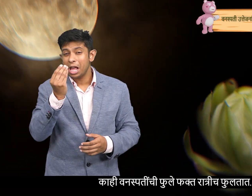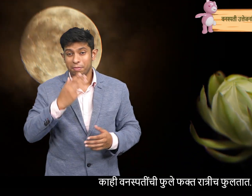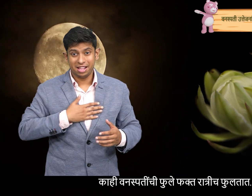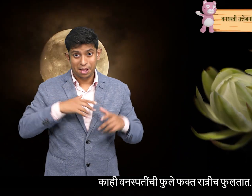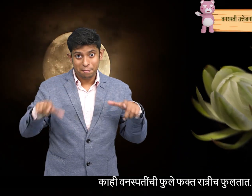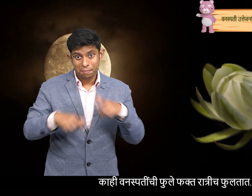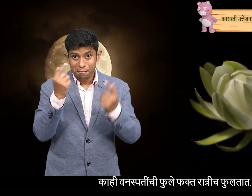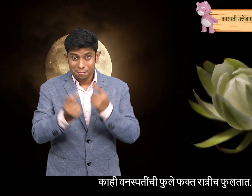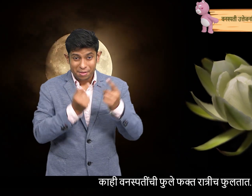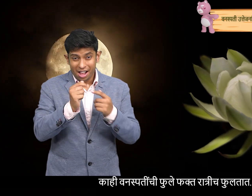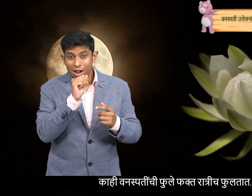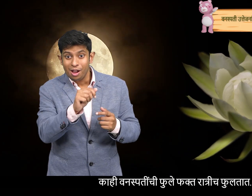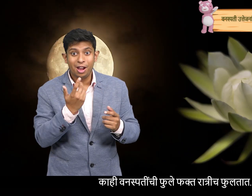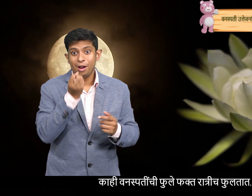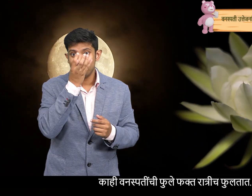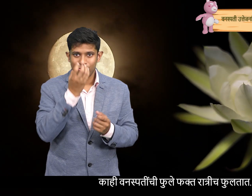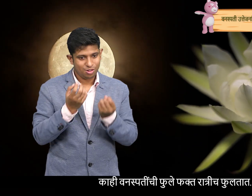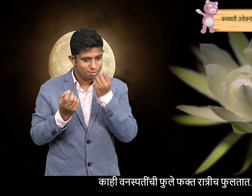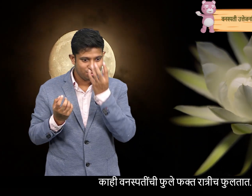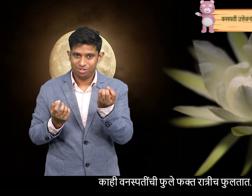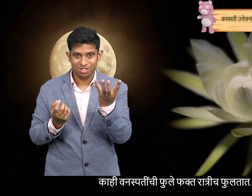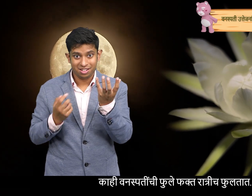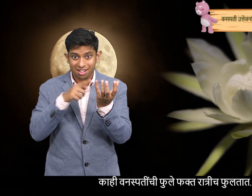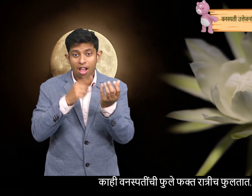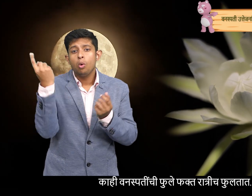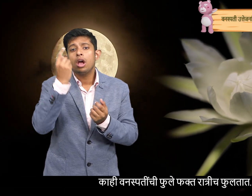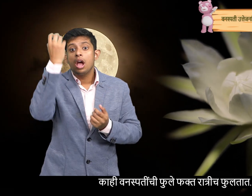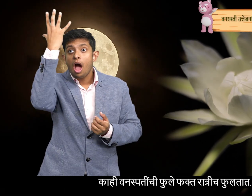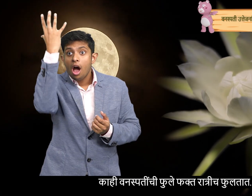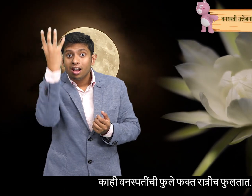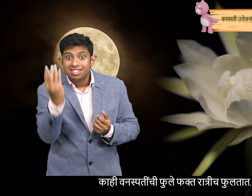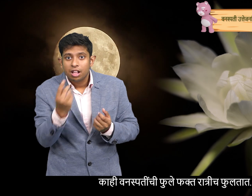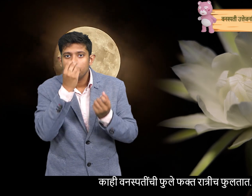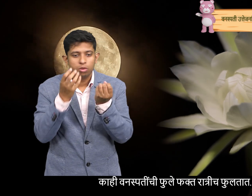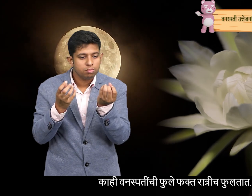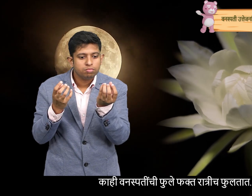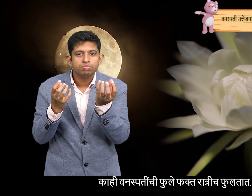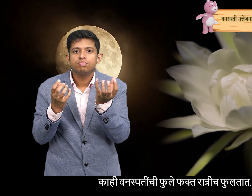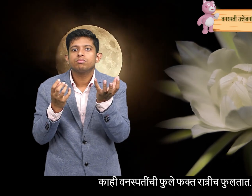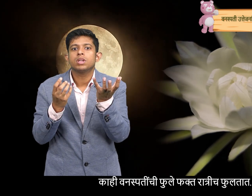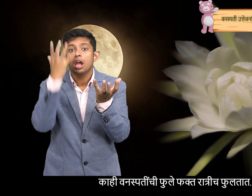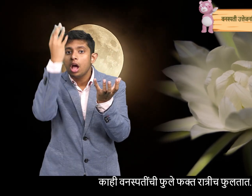काही वनस्पतींची फुले फक्त रात्रीच फुलतात.